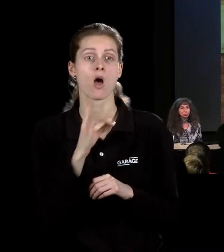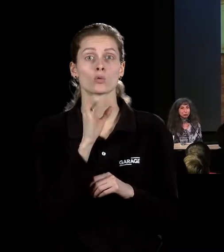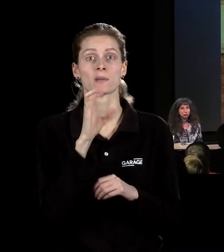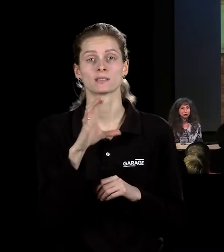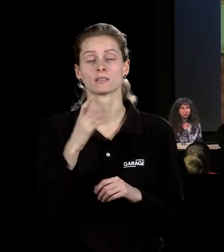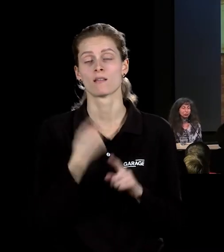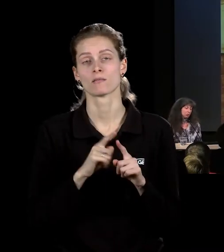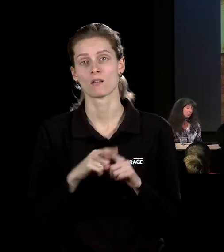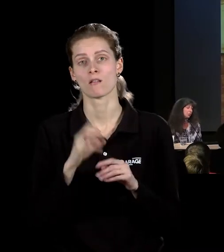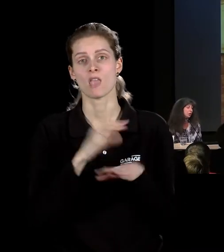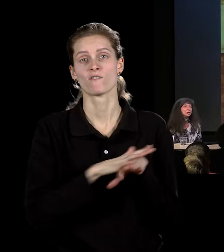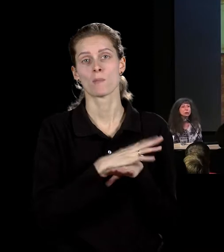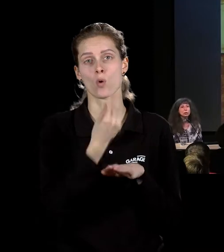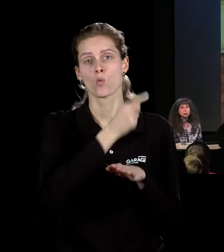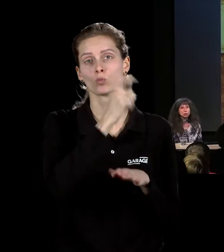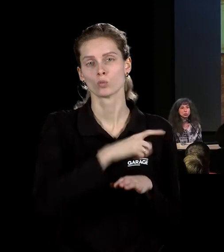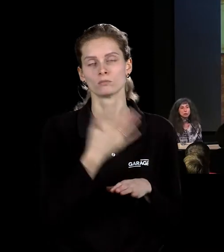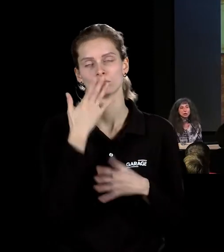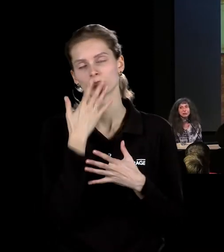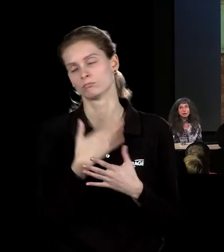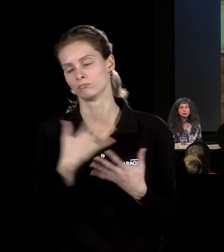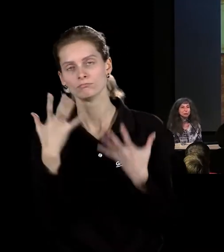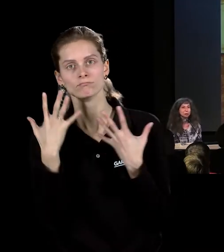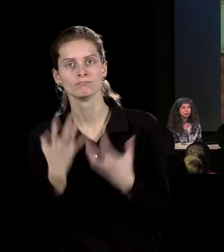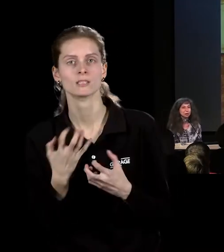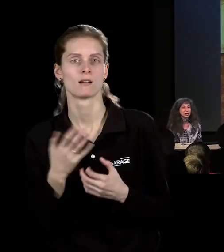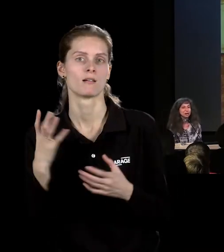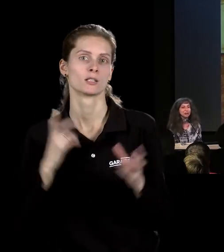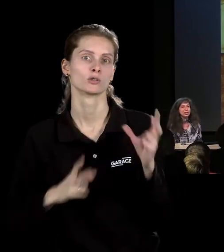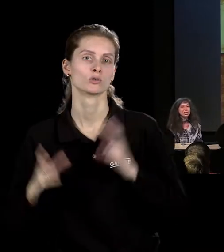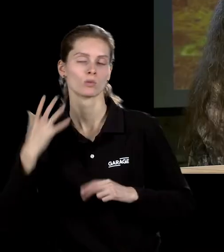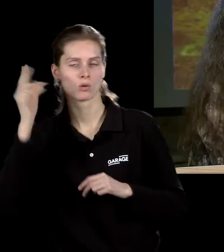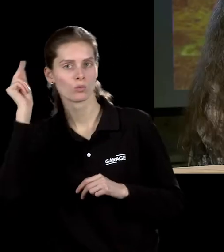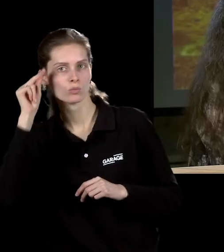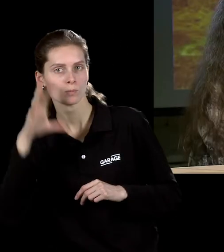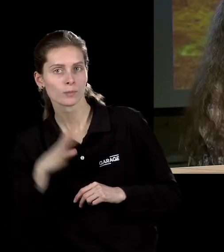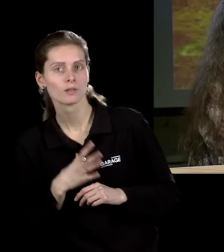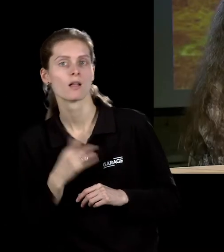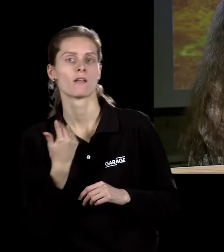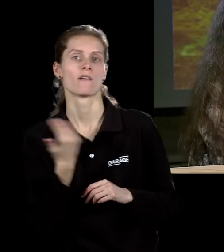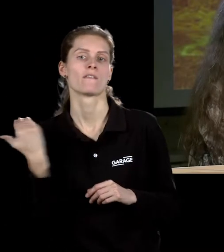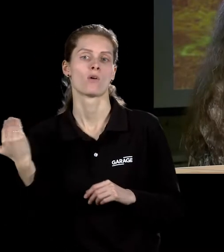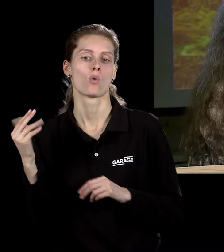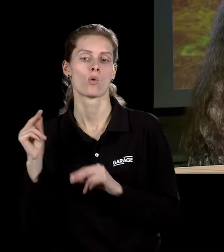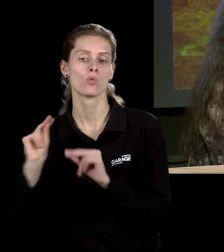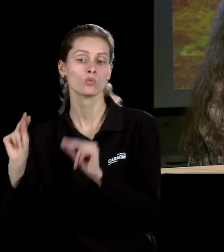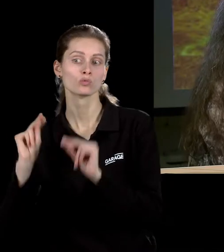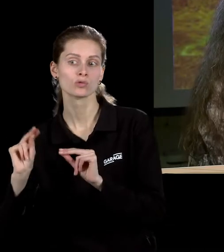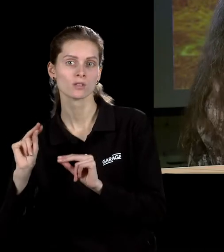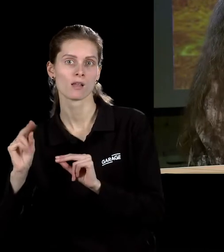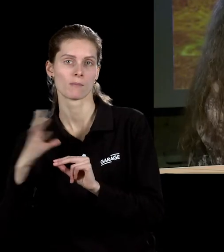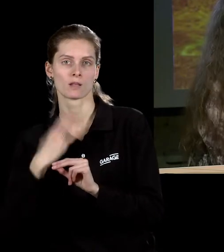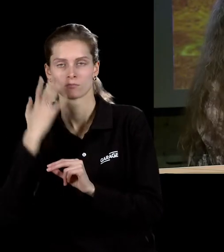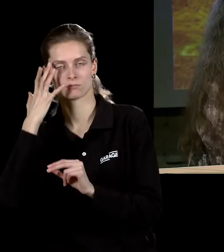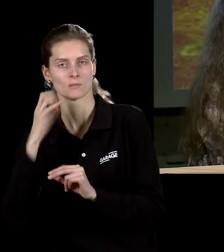любил еще со времен своего института художественного образования, который он получил в Китае. Его один из его учителей очень любил Рубенса и